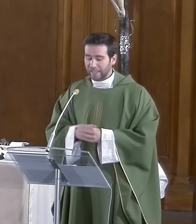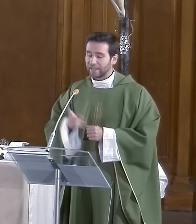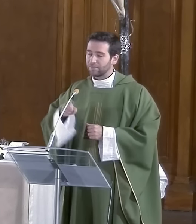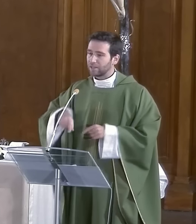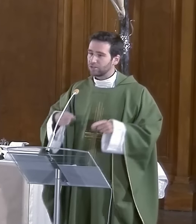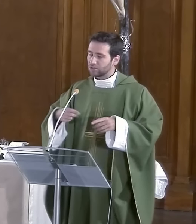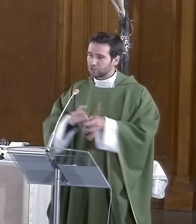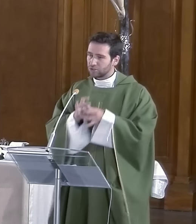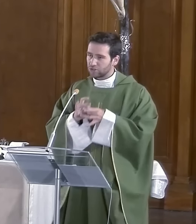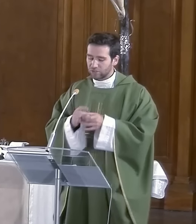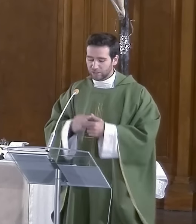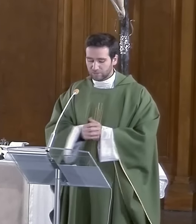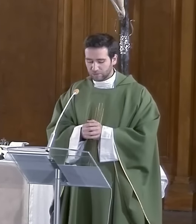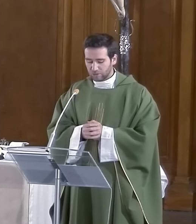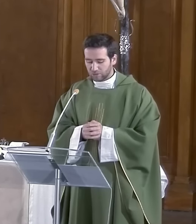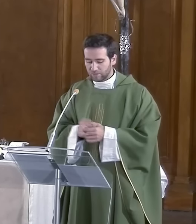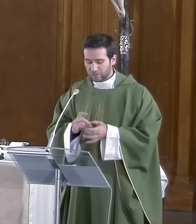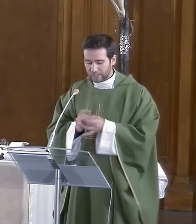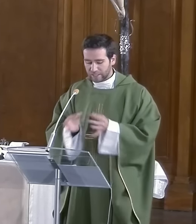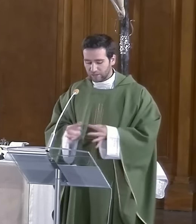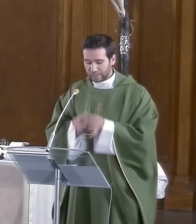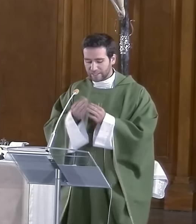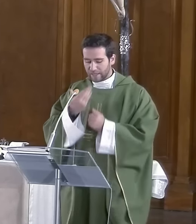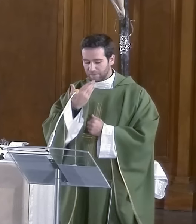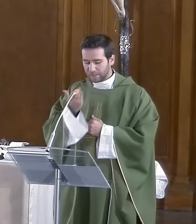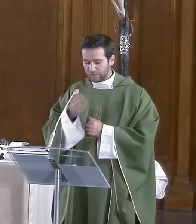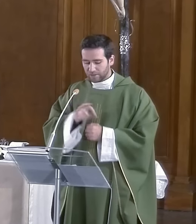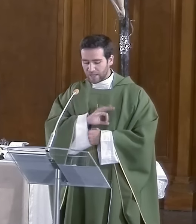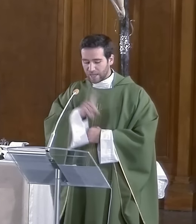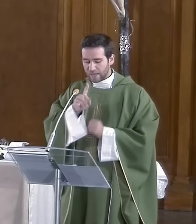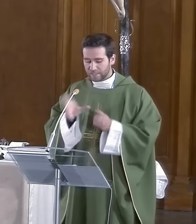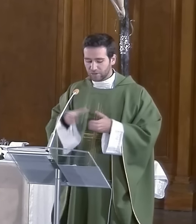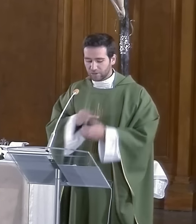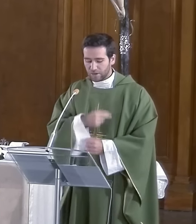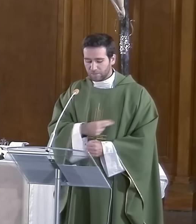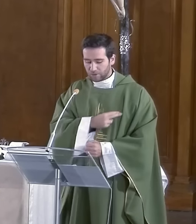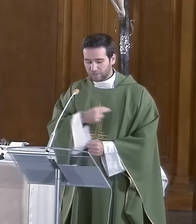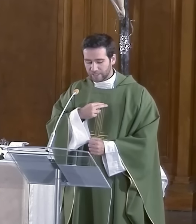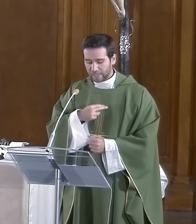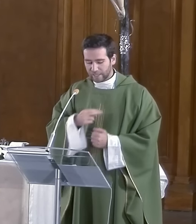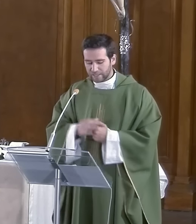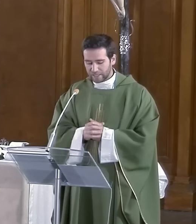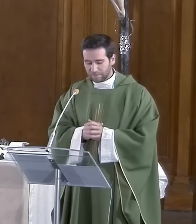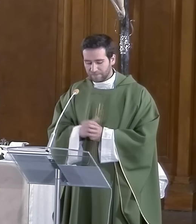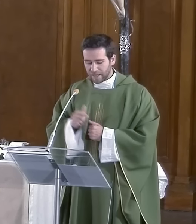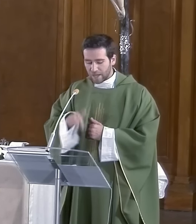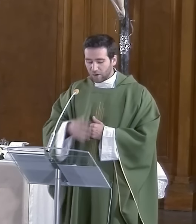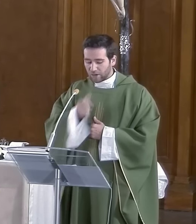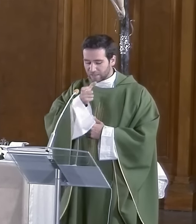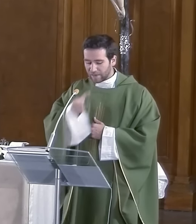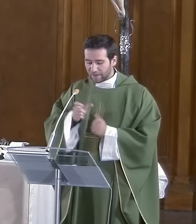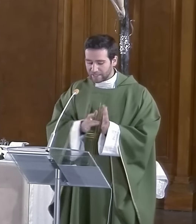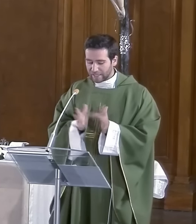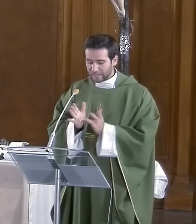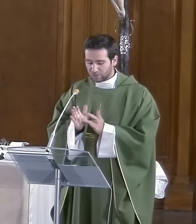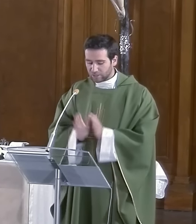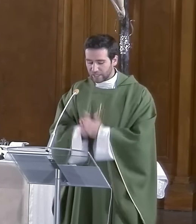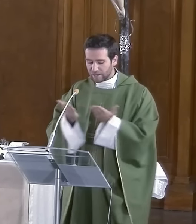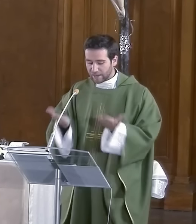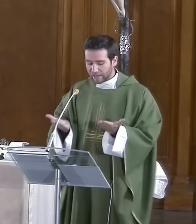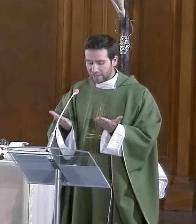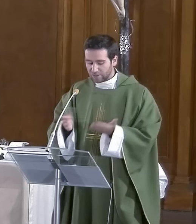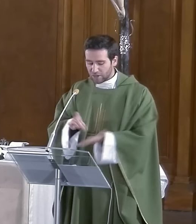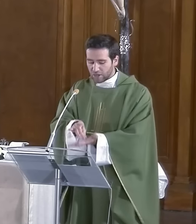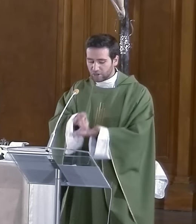y que también hoy nosotros nos unimos en esta Eucaristía pidiendo al Señor por nuestra Iglesia. Hoy las palabras de Jesús